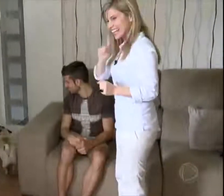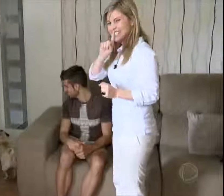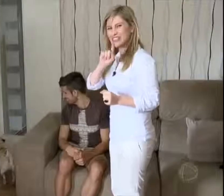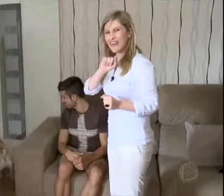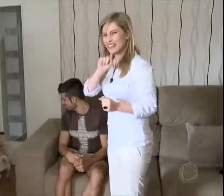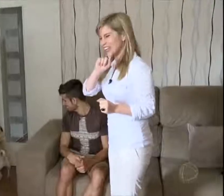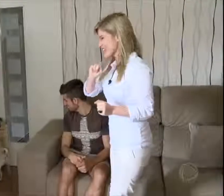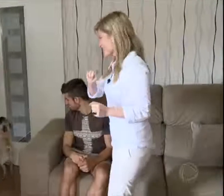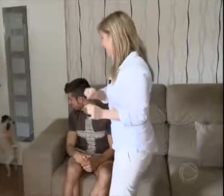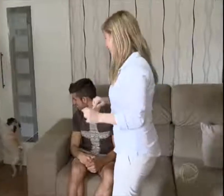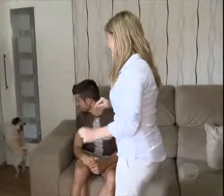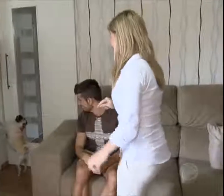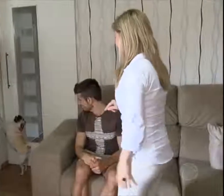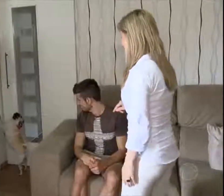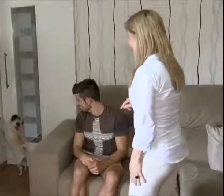Ela soube, ela soube o que é o sinal.